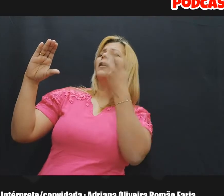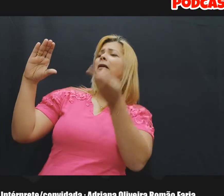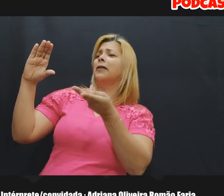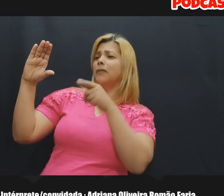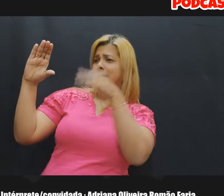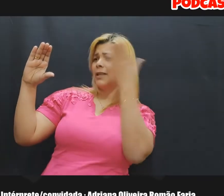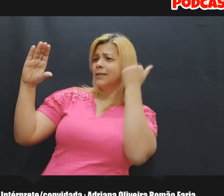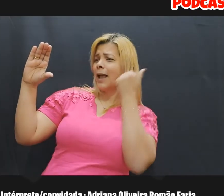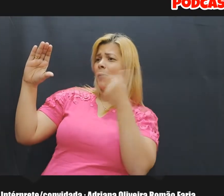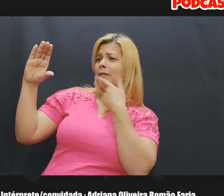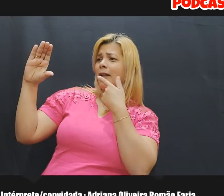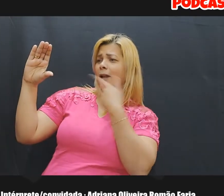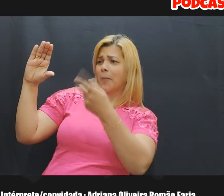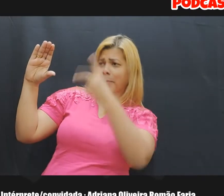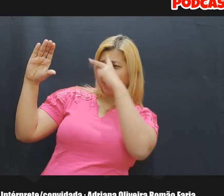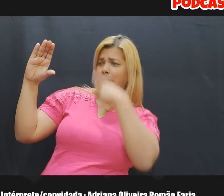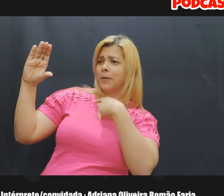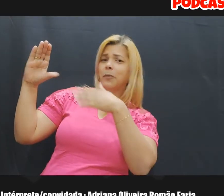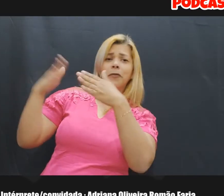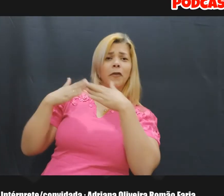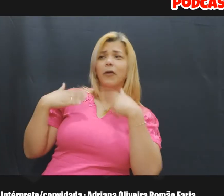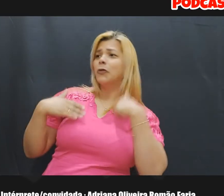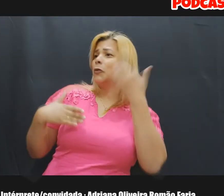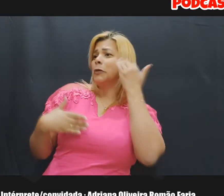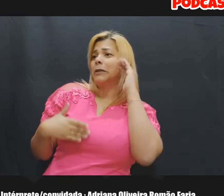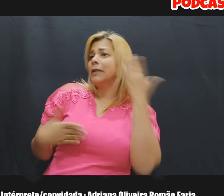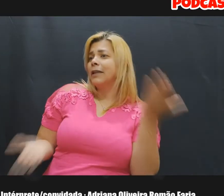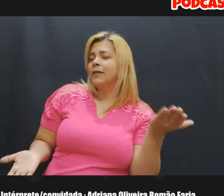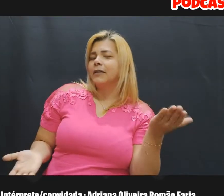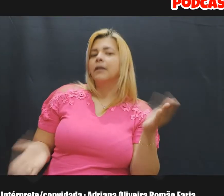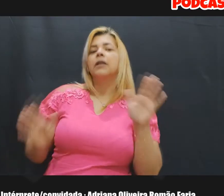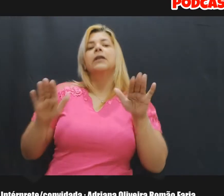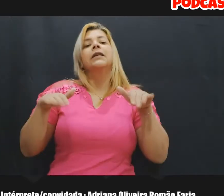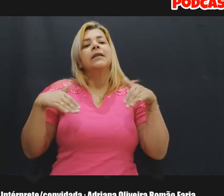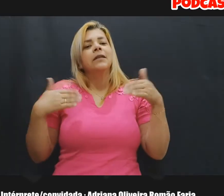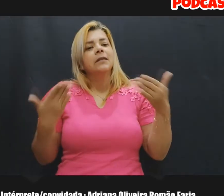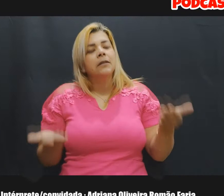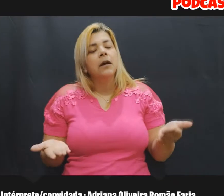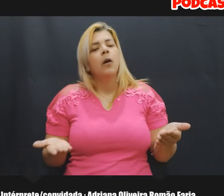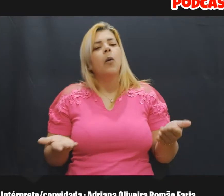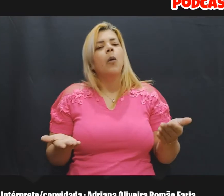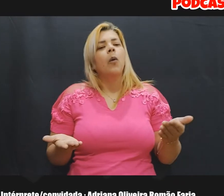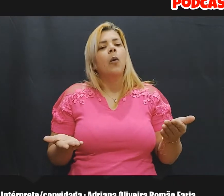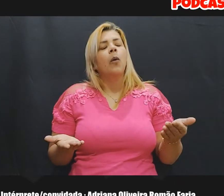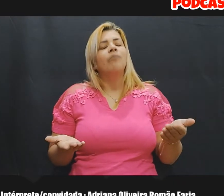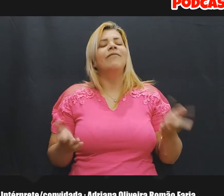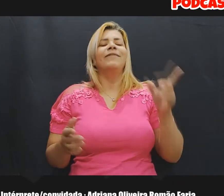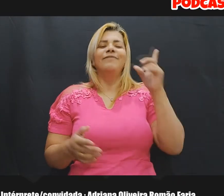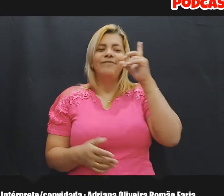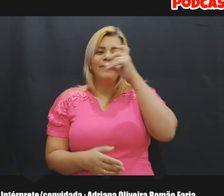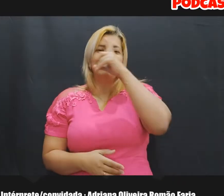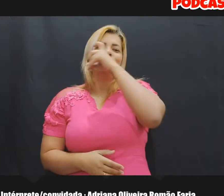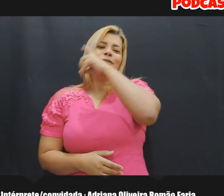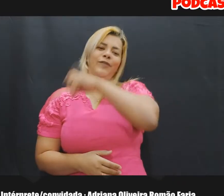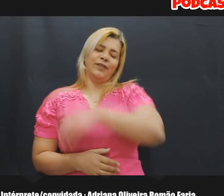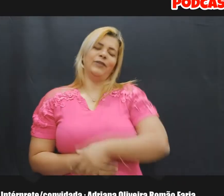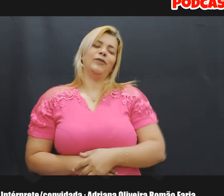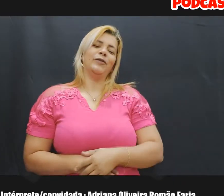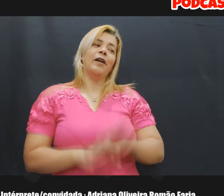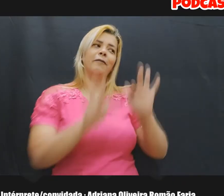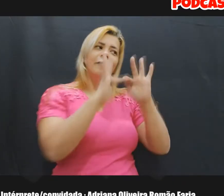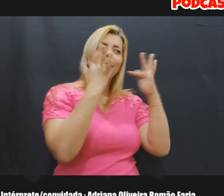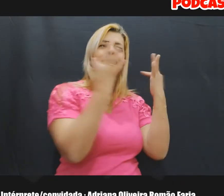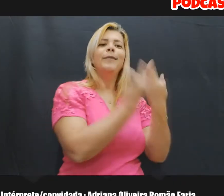você pode fazer isso para mim? Porque eu não tô entendendo o Marcos. Então, a gente vê essa deficiência nas famílias, que